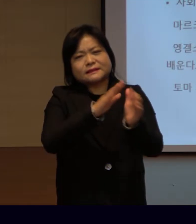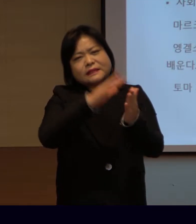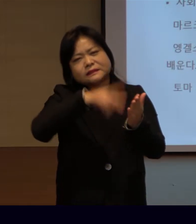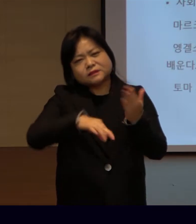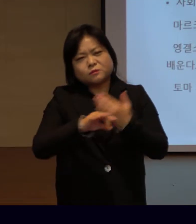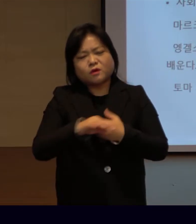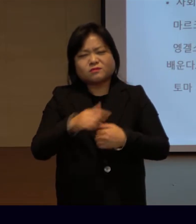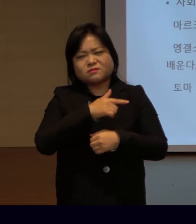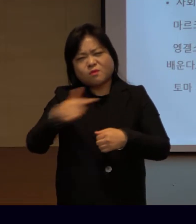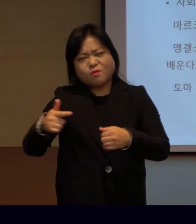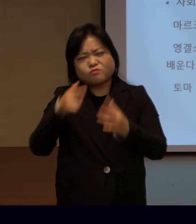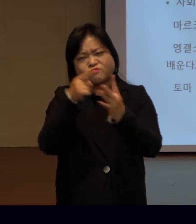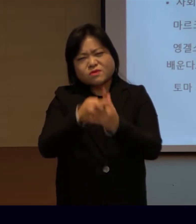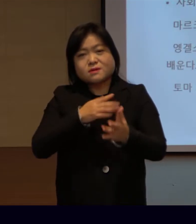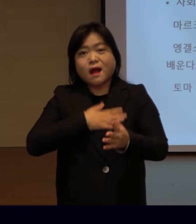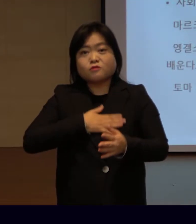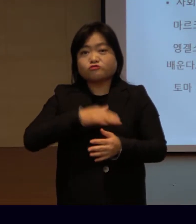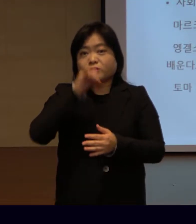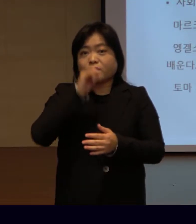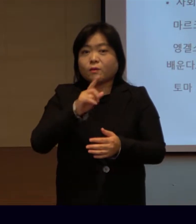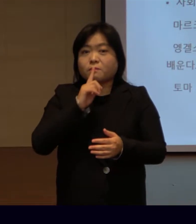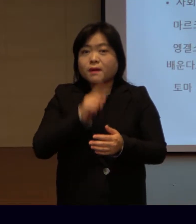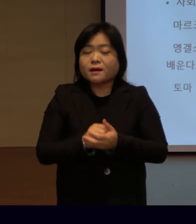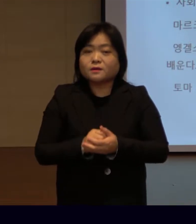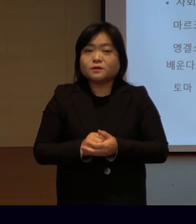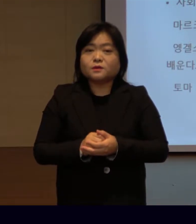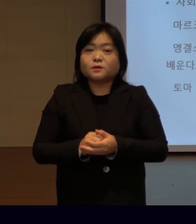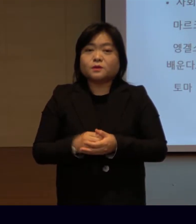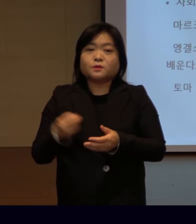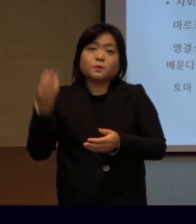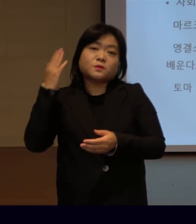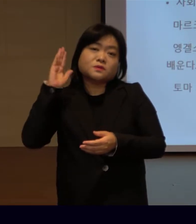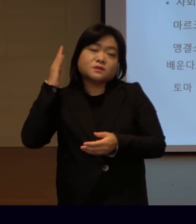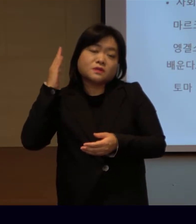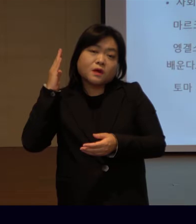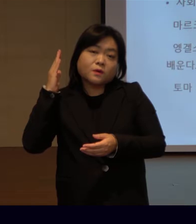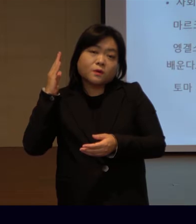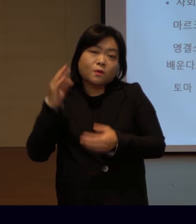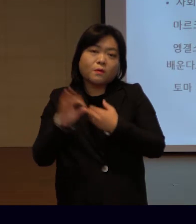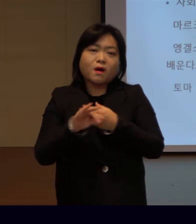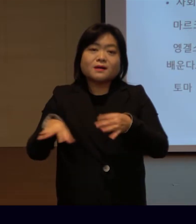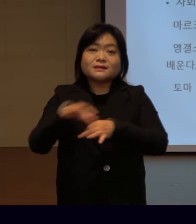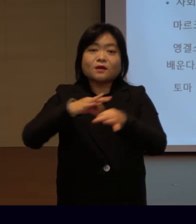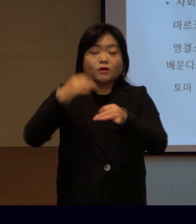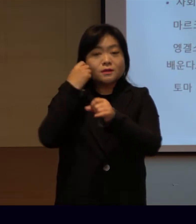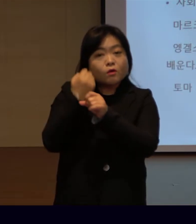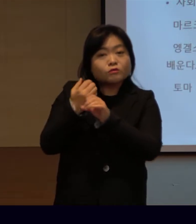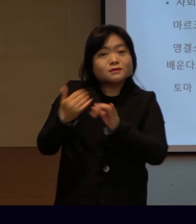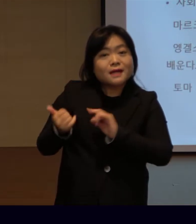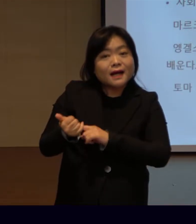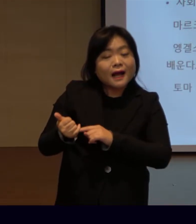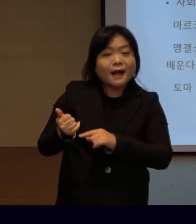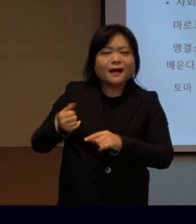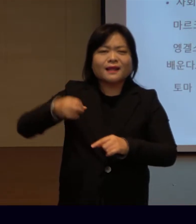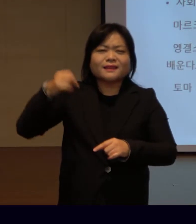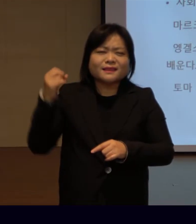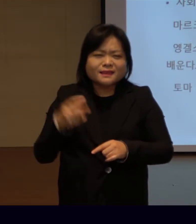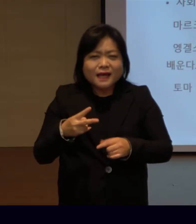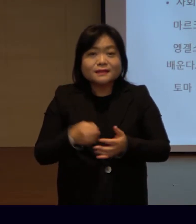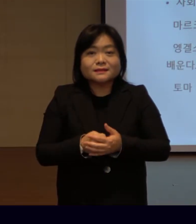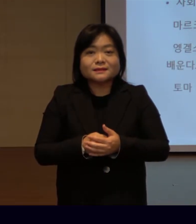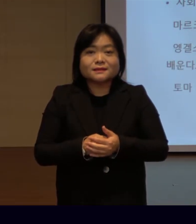있다라고 얘기를 했습니다. 그리고 최근에 와서는 여러분도 잘 아시는 또마 피케트라는 경제학자가 다시 그